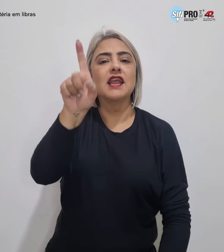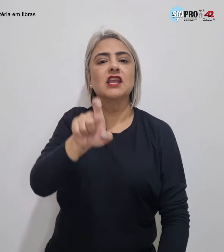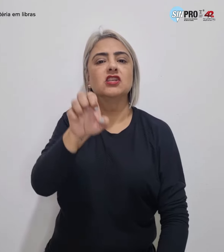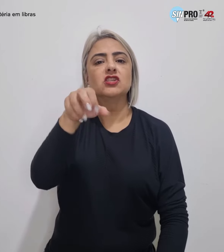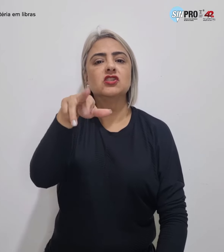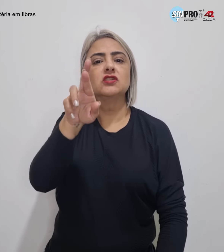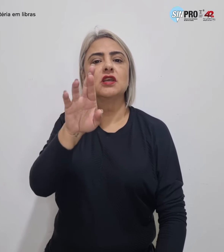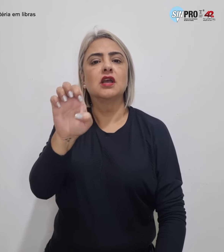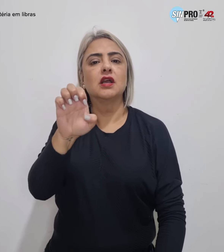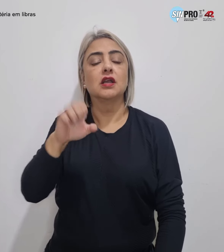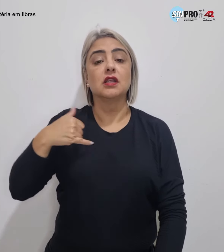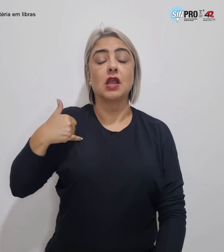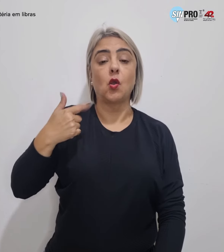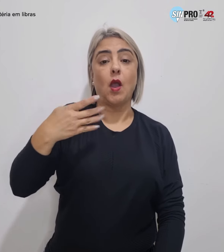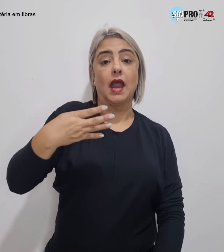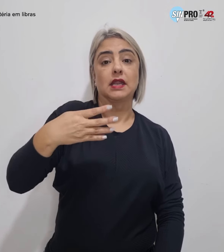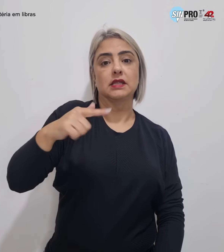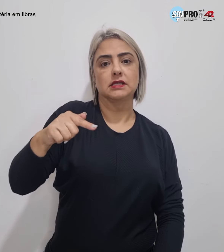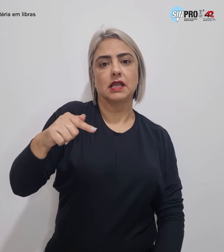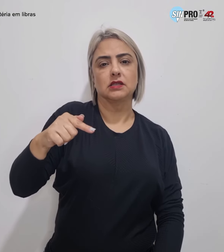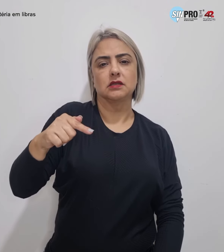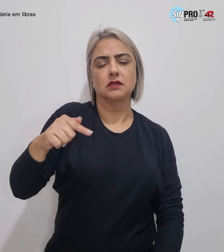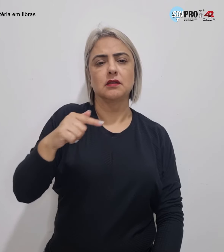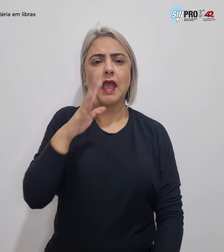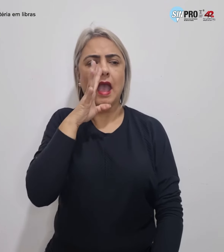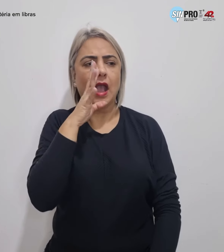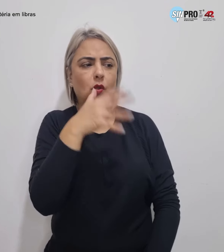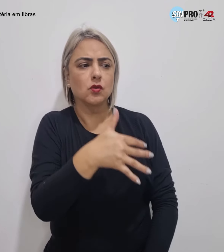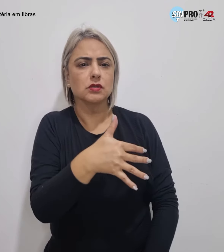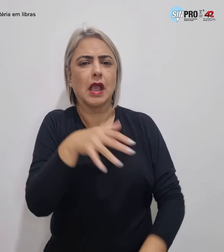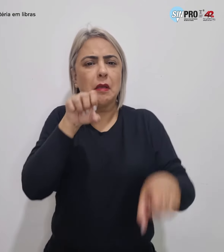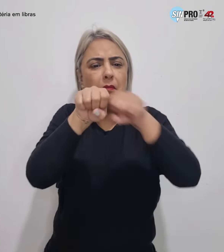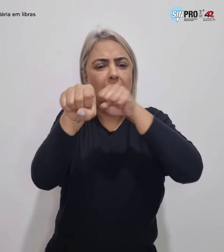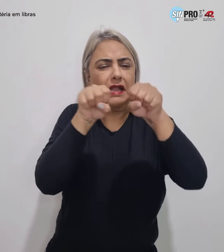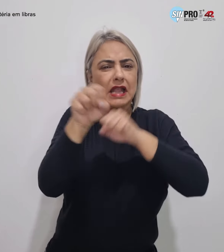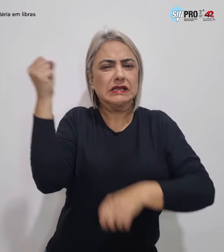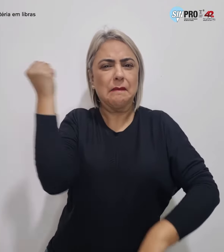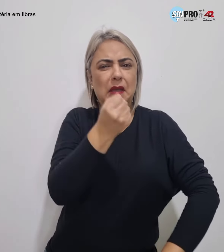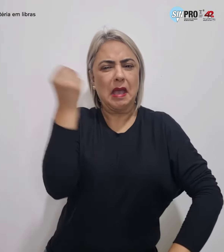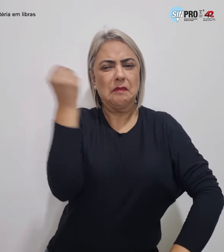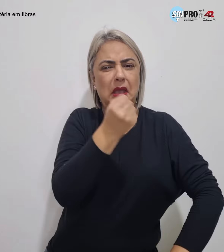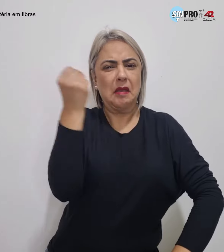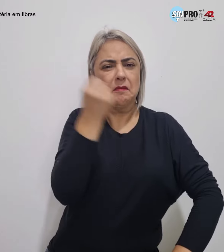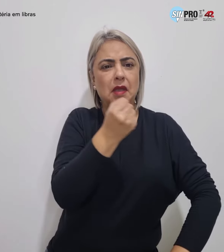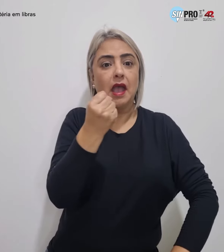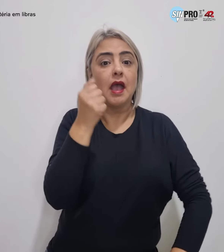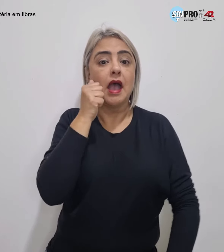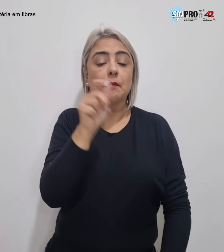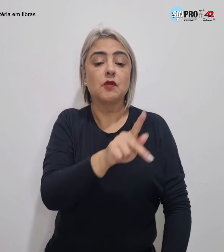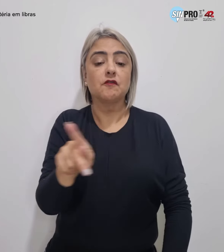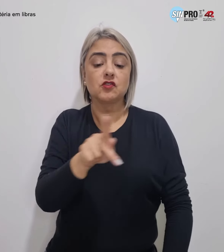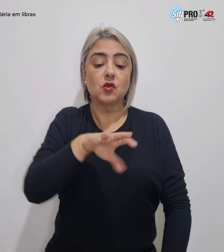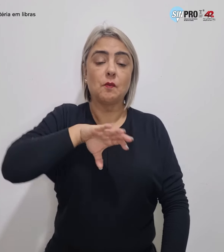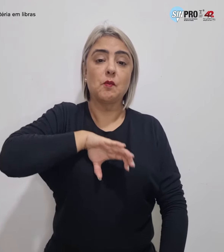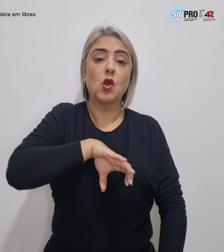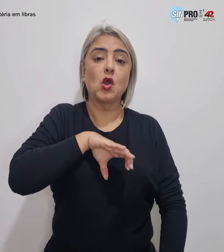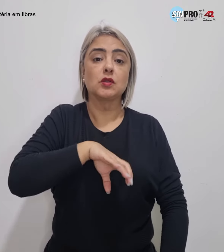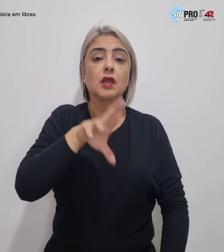de 47 anos acusado de matar a facadas a professora de língua portuguesa Rosane